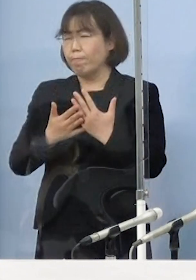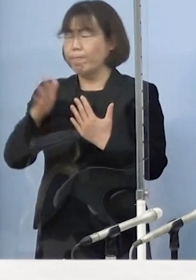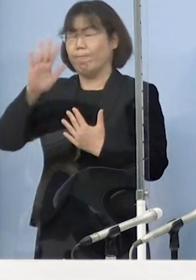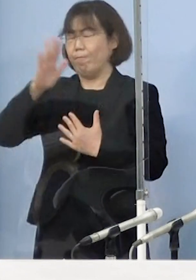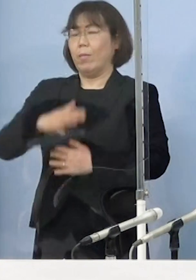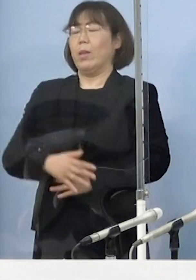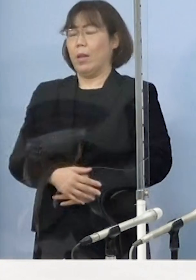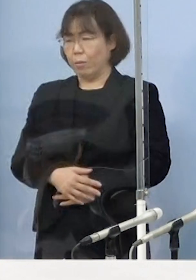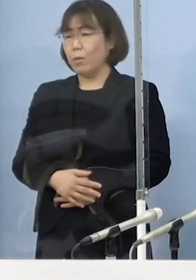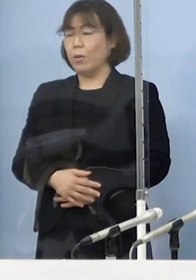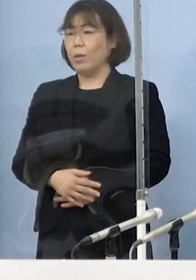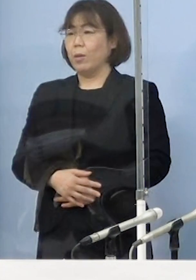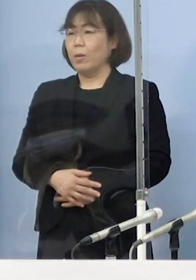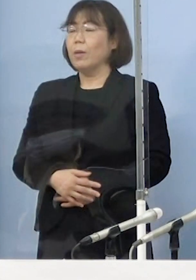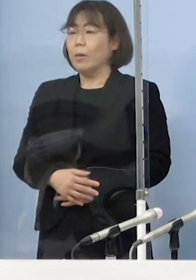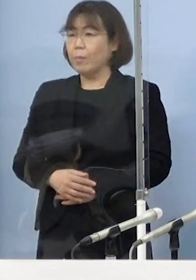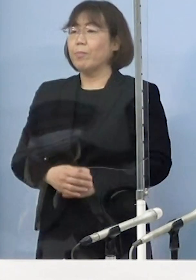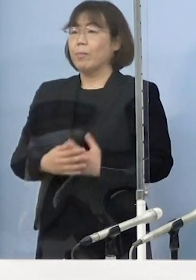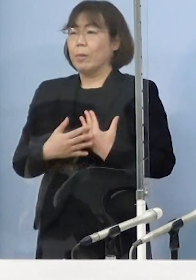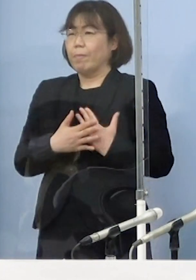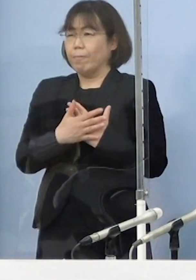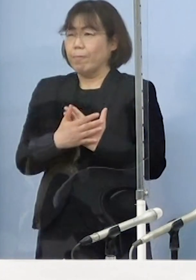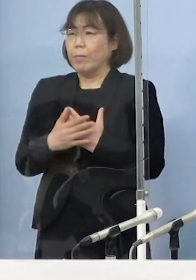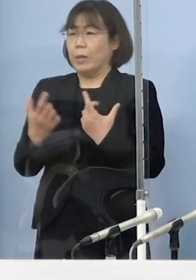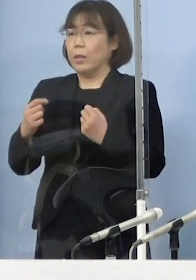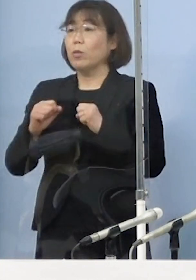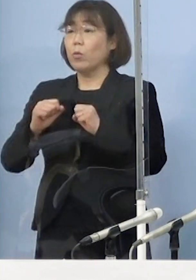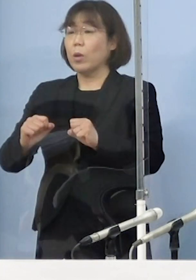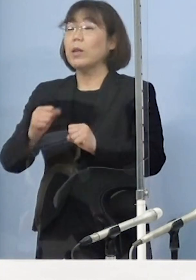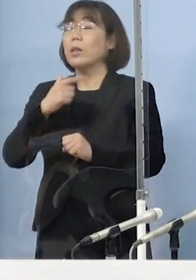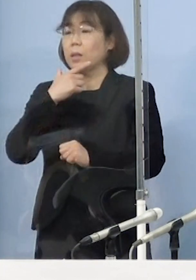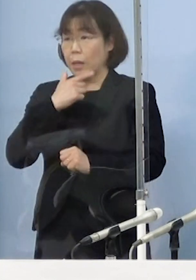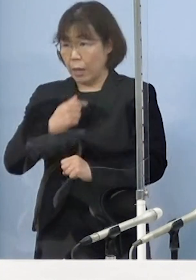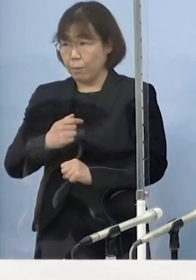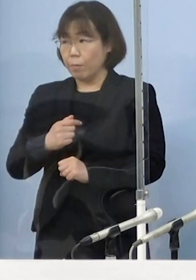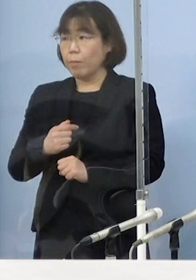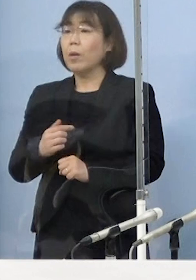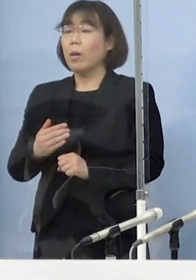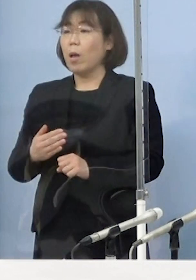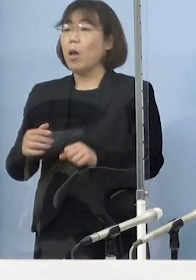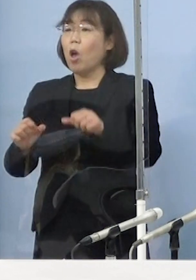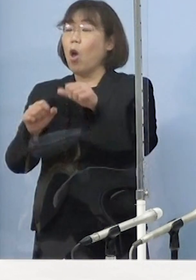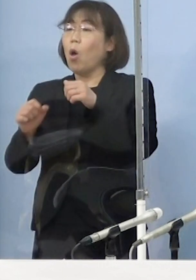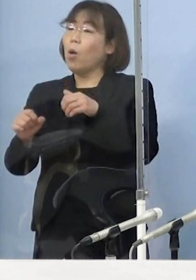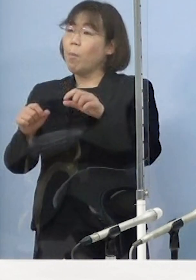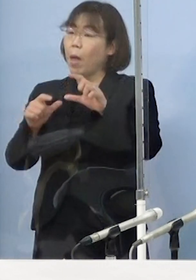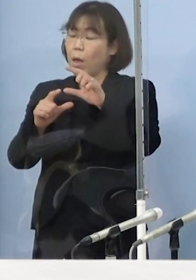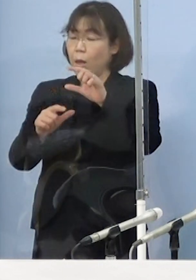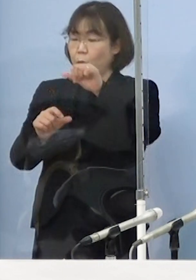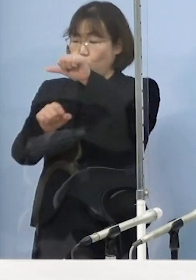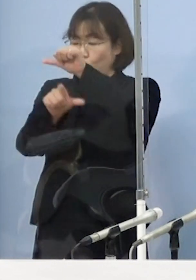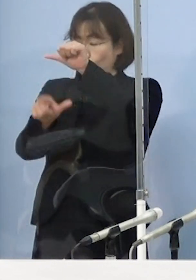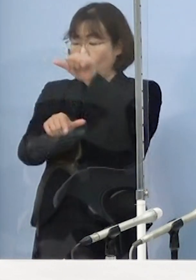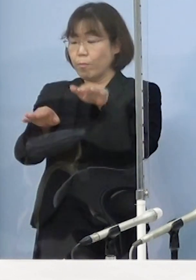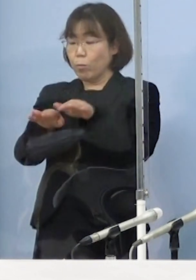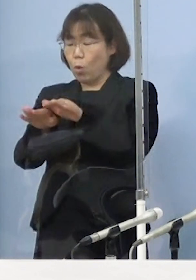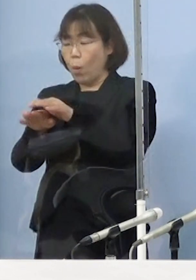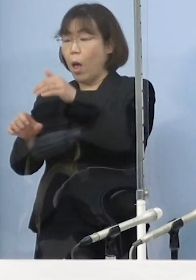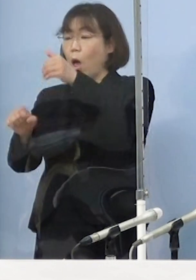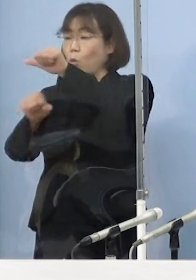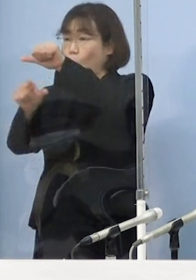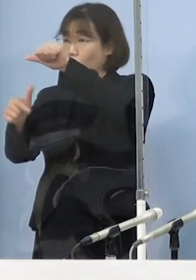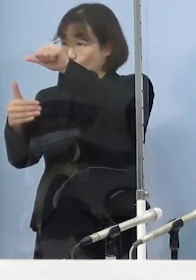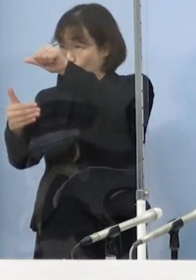面の目標としては何度も申し上げている、まあ、全体としてのゴールデンウィーク5月の9日までと言っていますから、